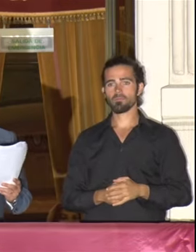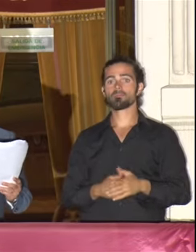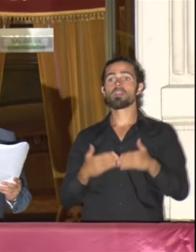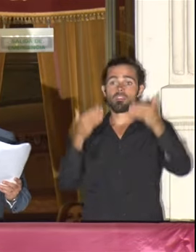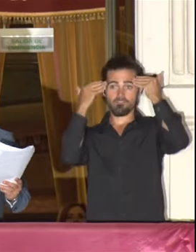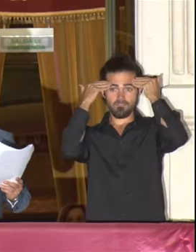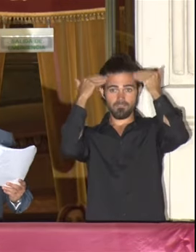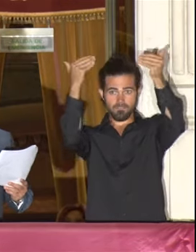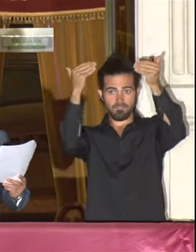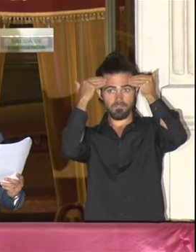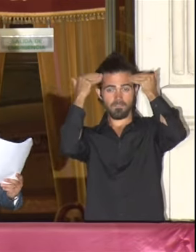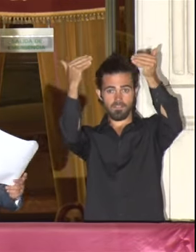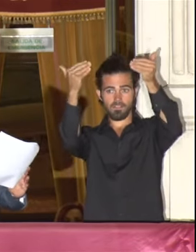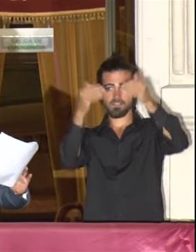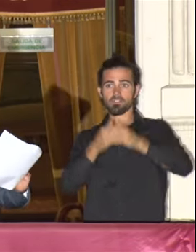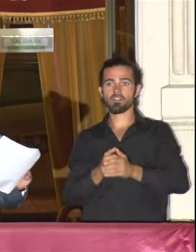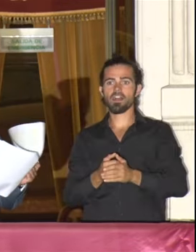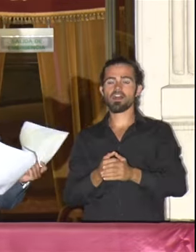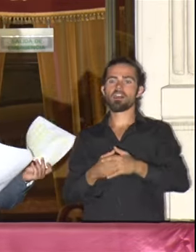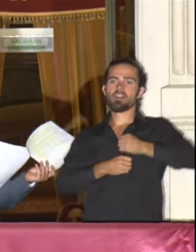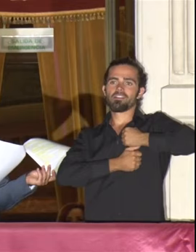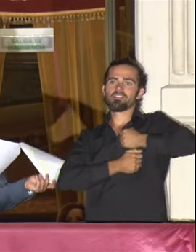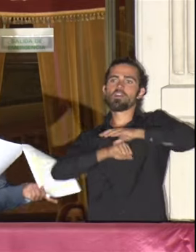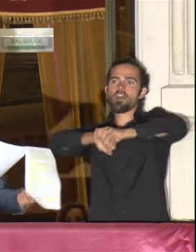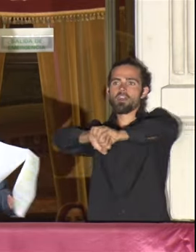Felicidades a mi querido amigo Amós.